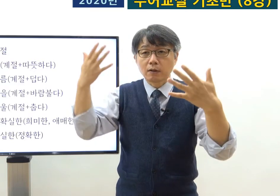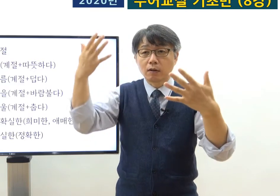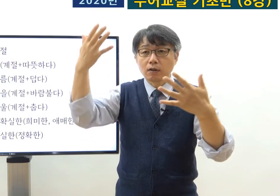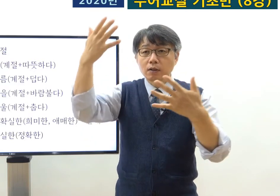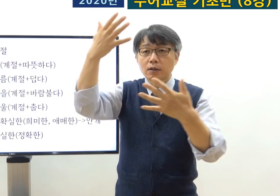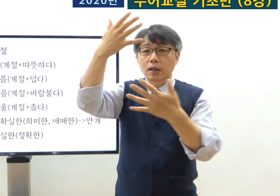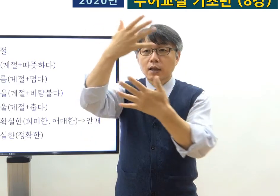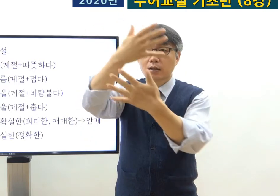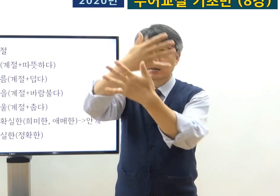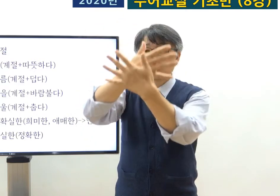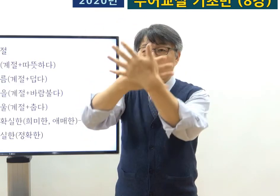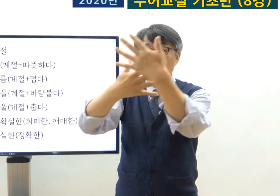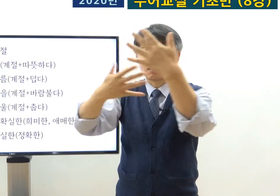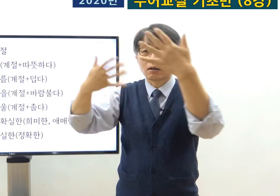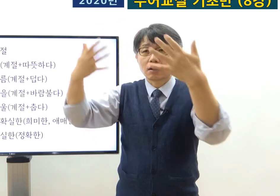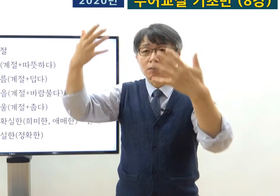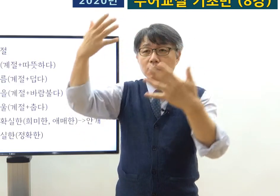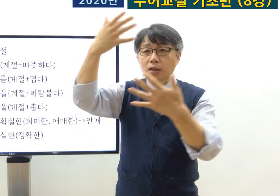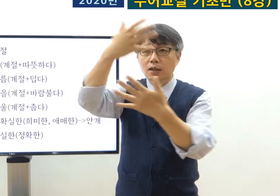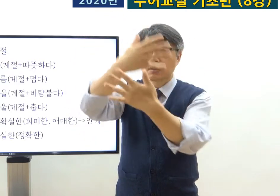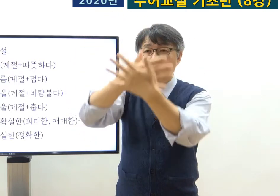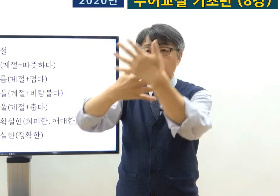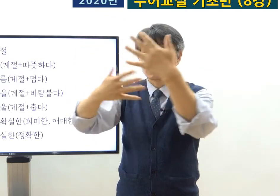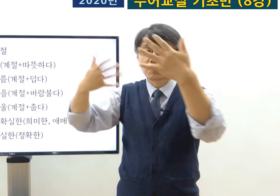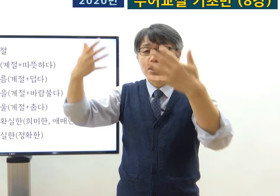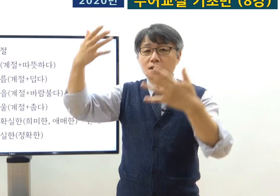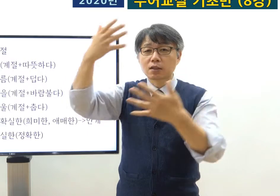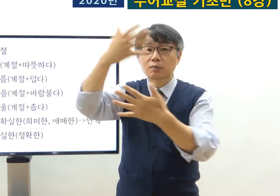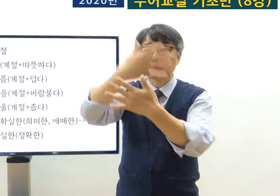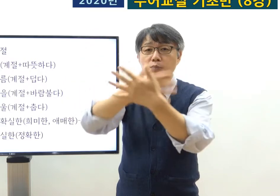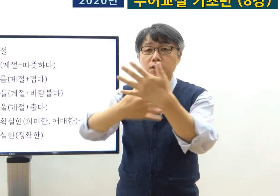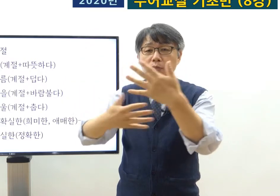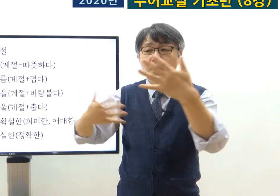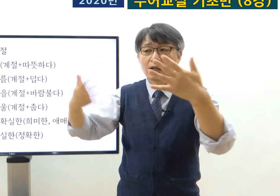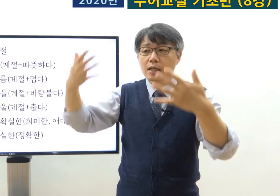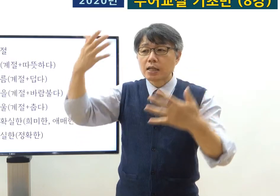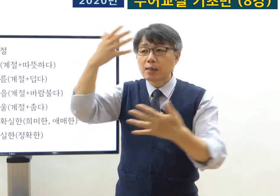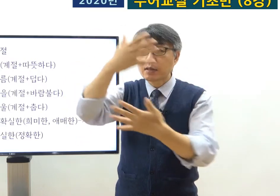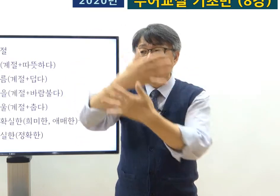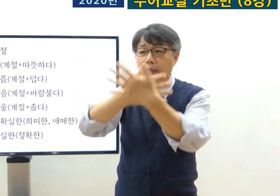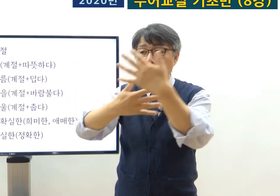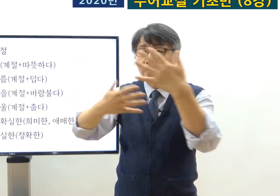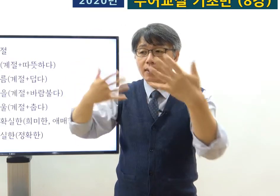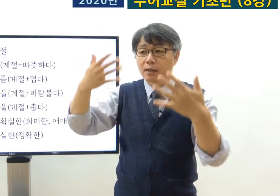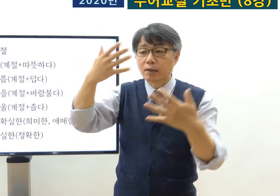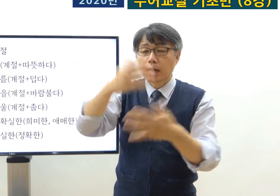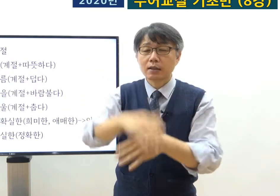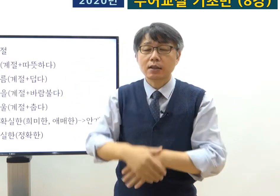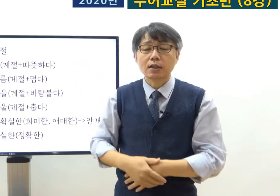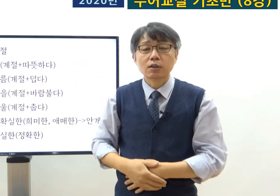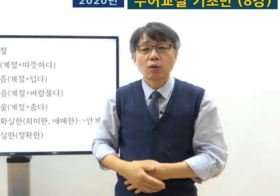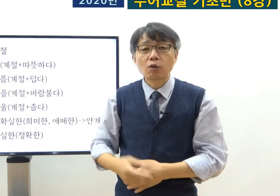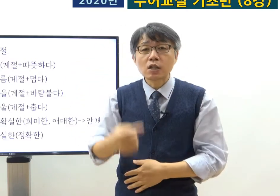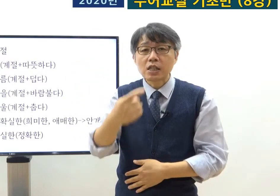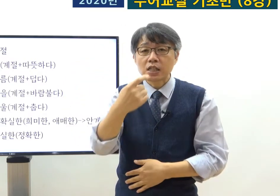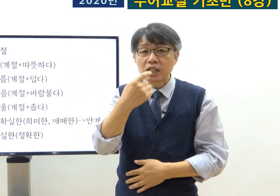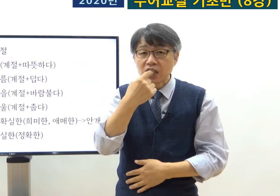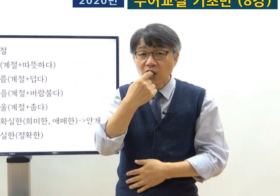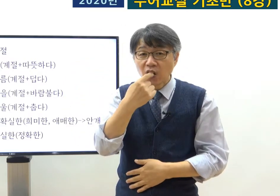앞에서 이게 이렇게 얼음 겹치는 이런 모습들입니다. 희미한. 그리고